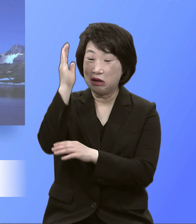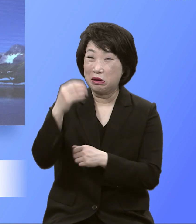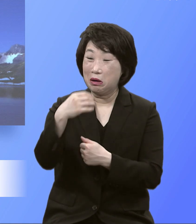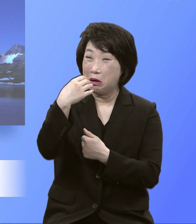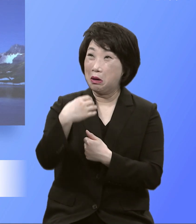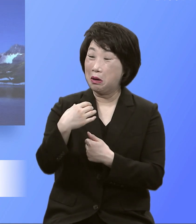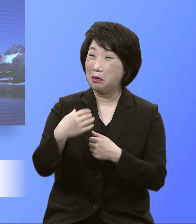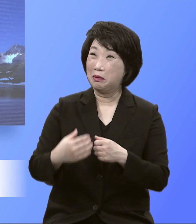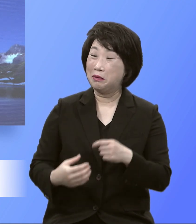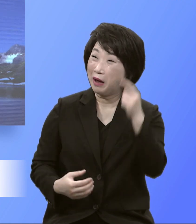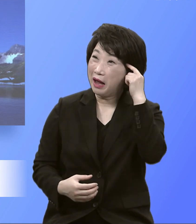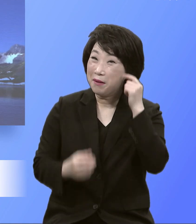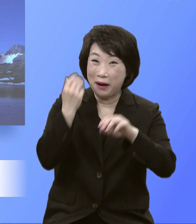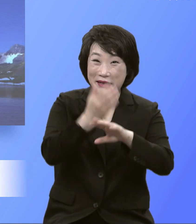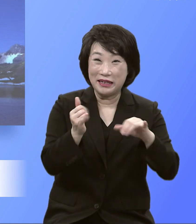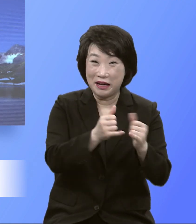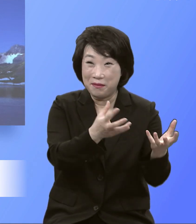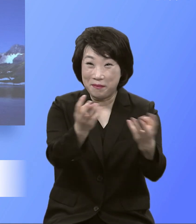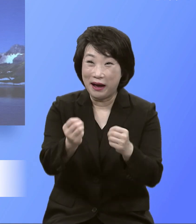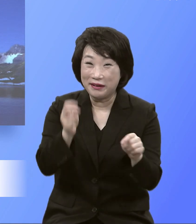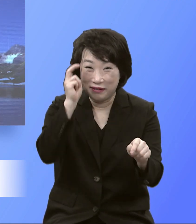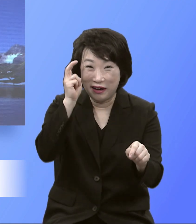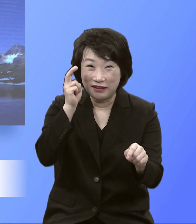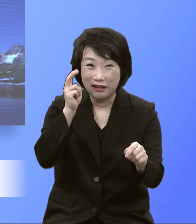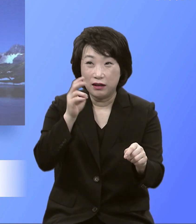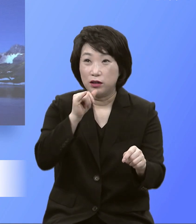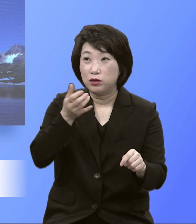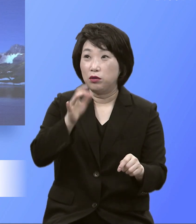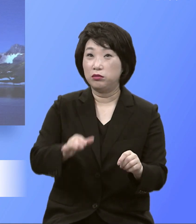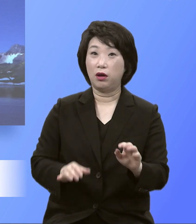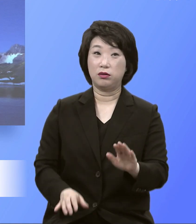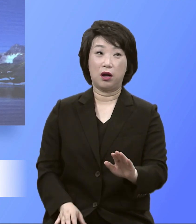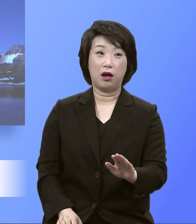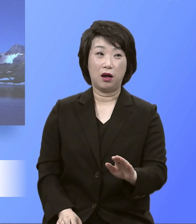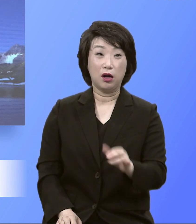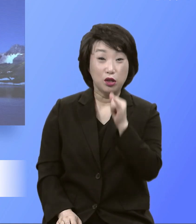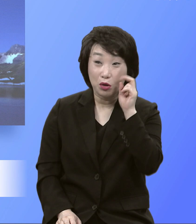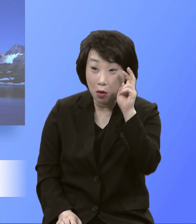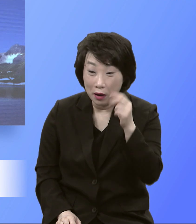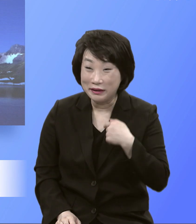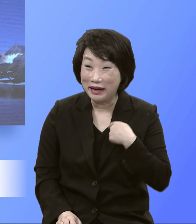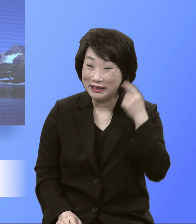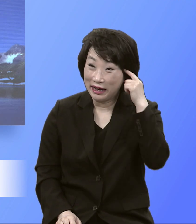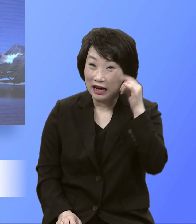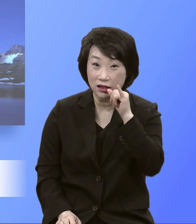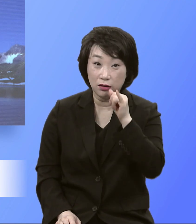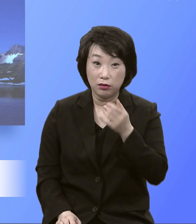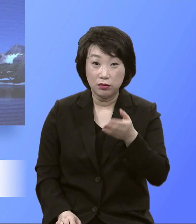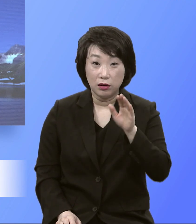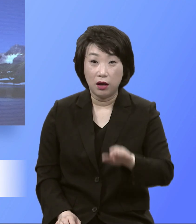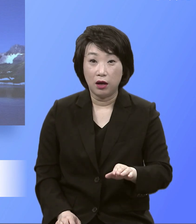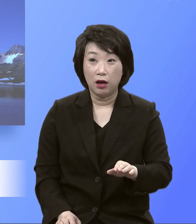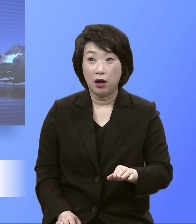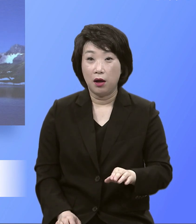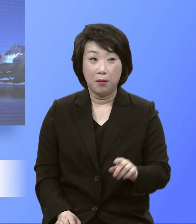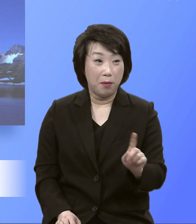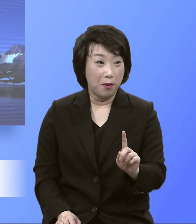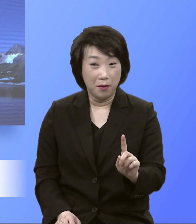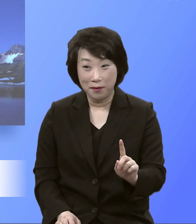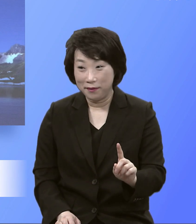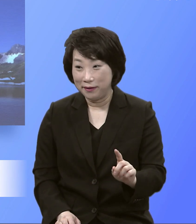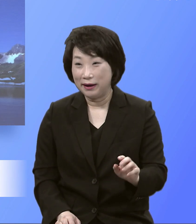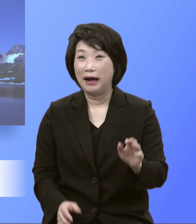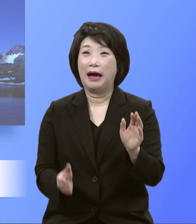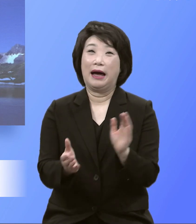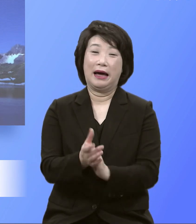왜 남전도에 집회를 하려고 하느냐고 그런 사람이 반드시 있을 것 같은 생각이 들어. 아니나